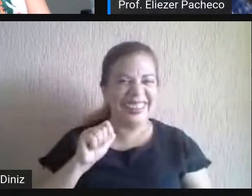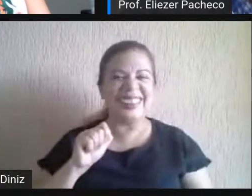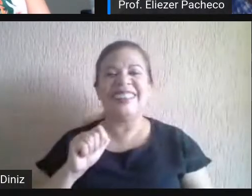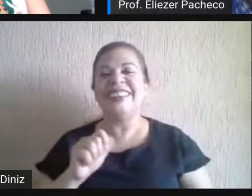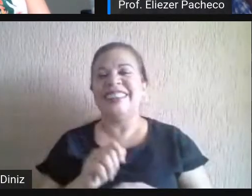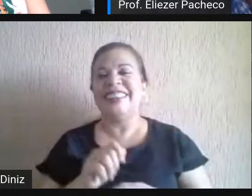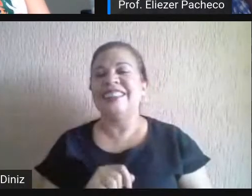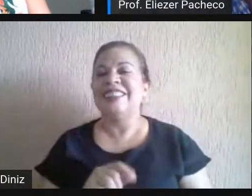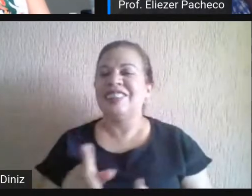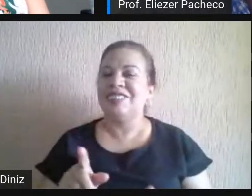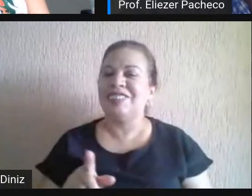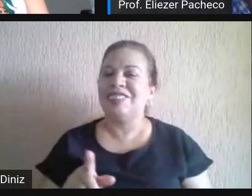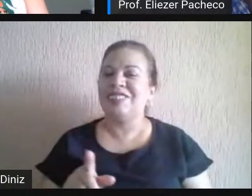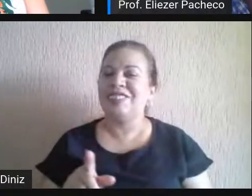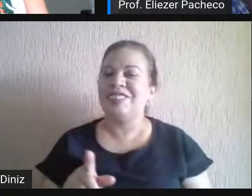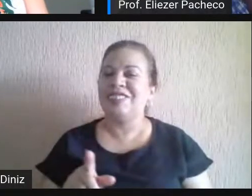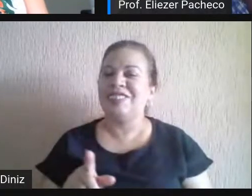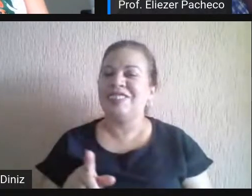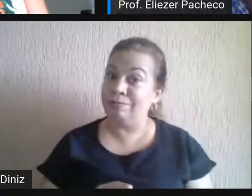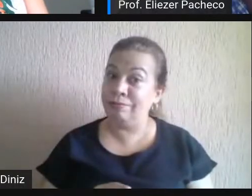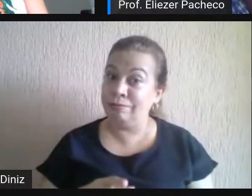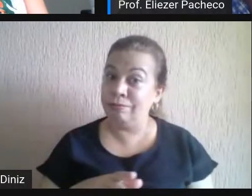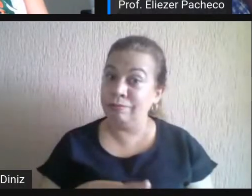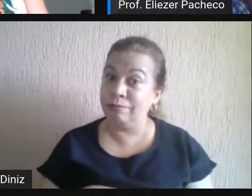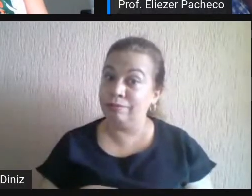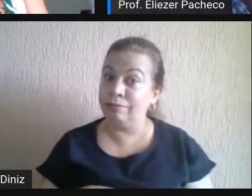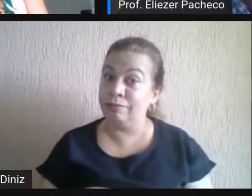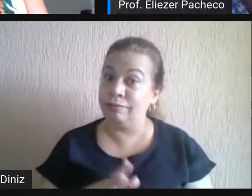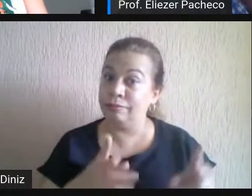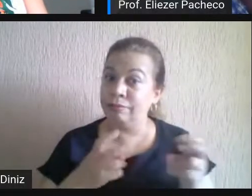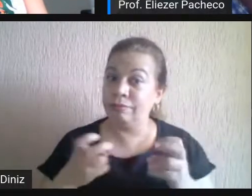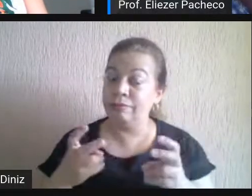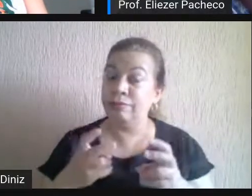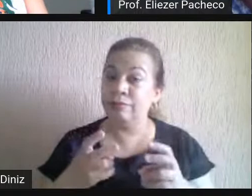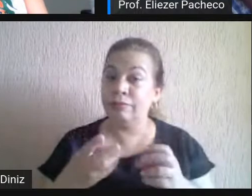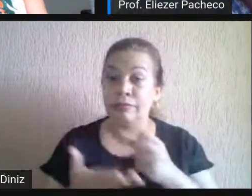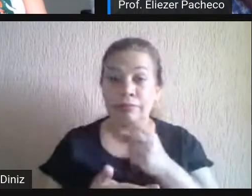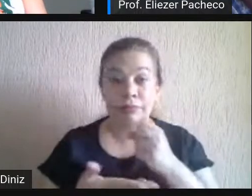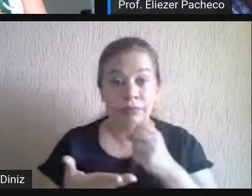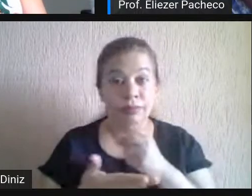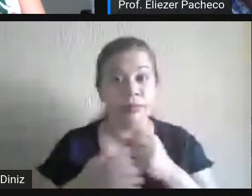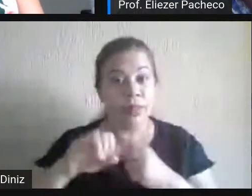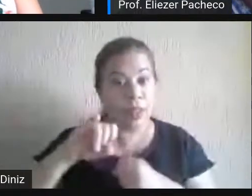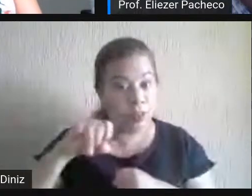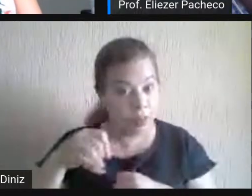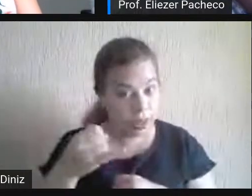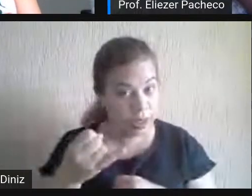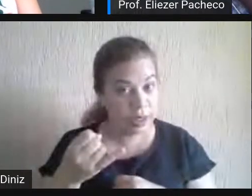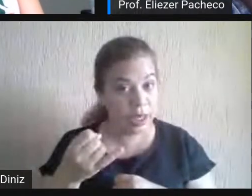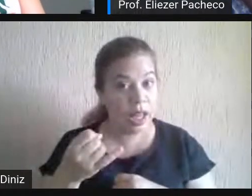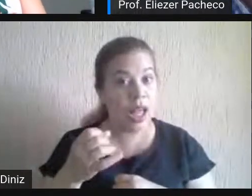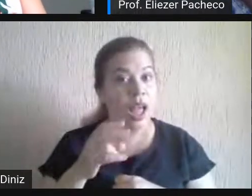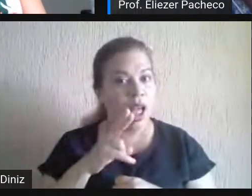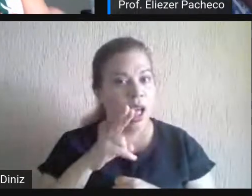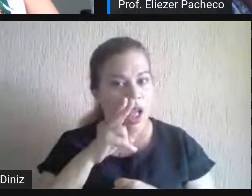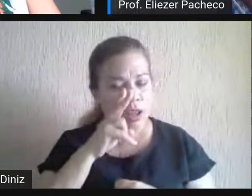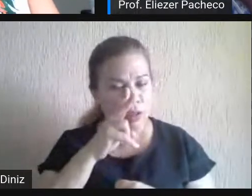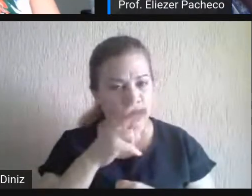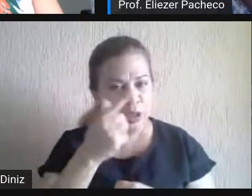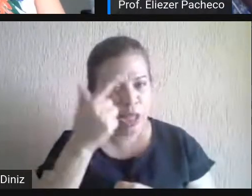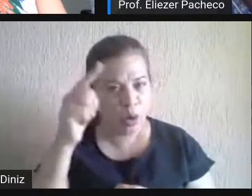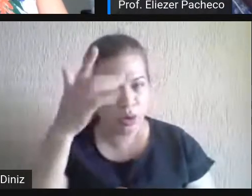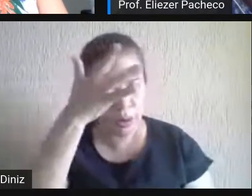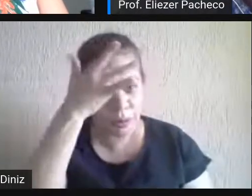quase todas elas, a base dela é aproveitar a força do adversário contra ele.